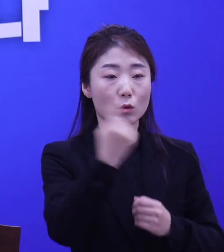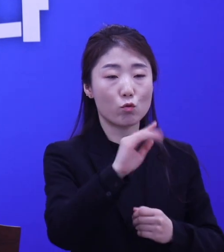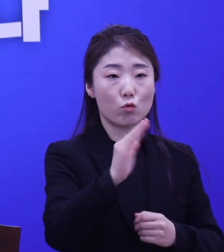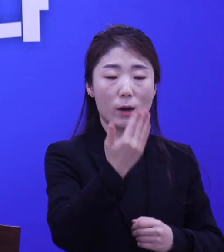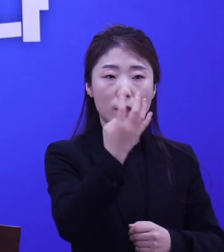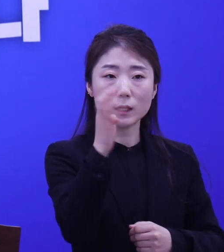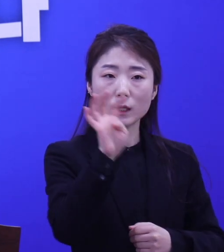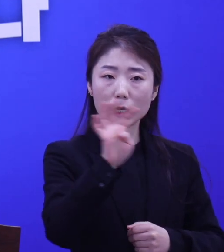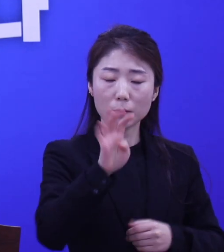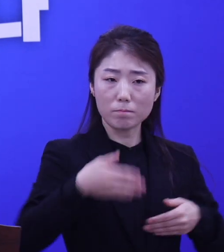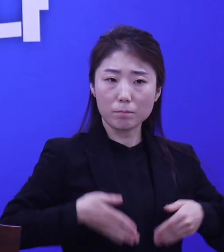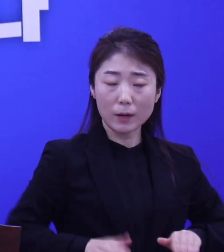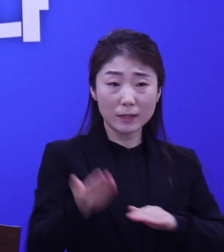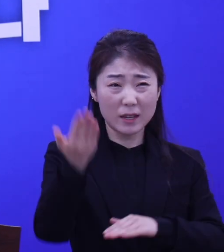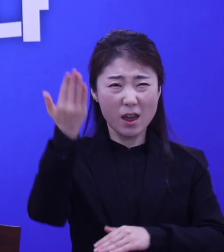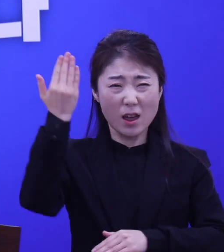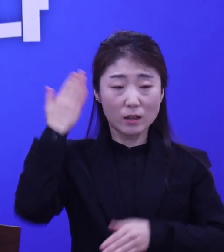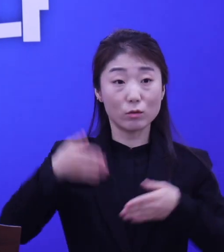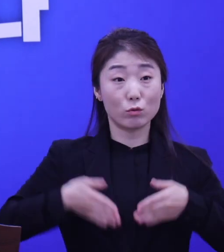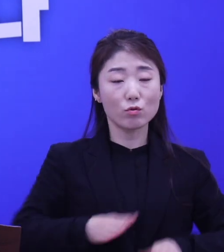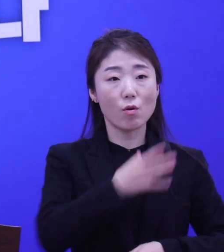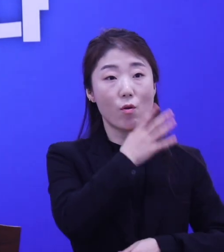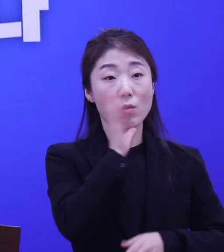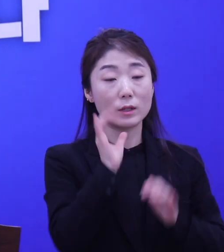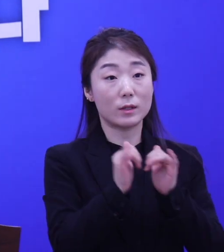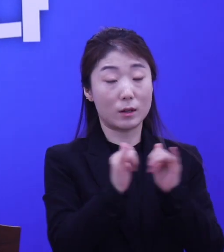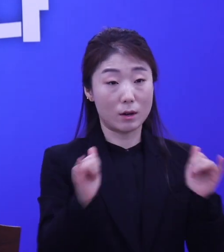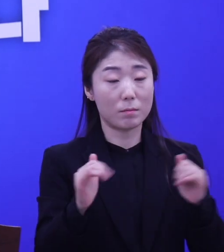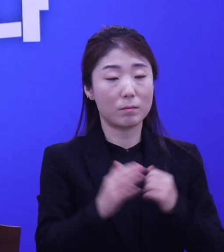1940년 그 이전에 출생한 어르신과